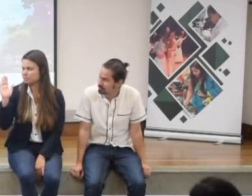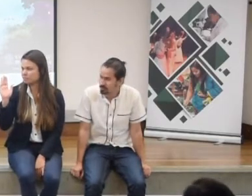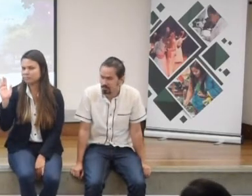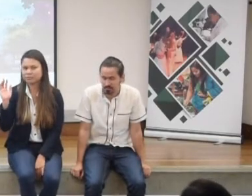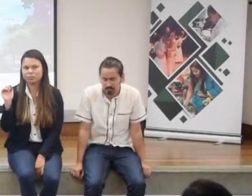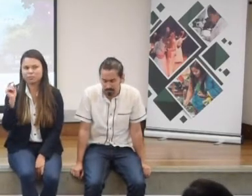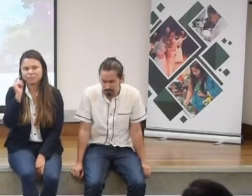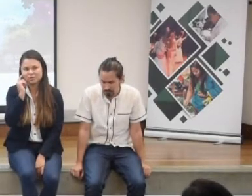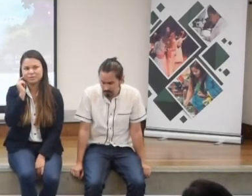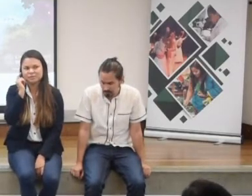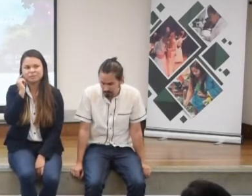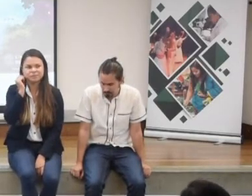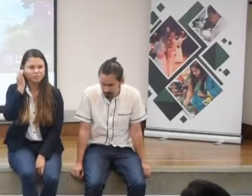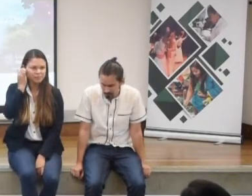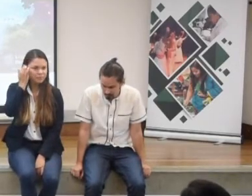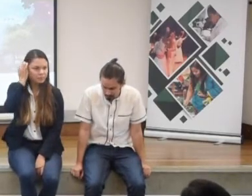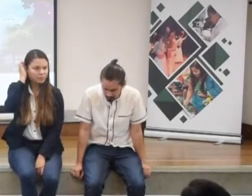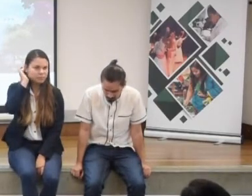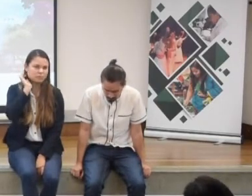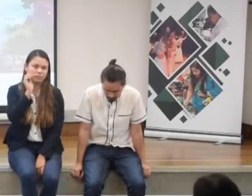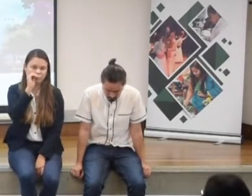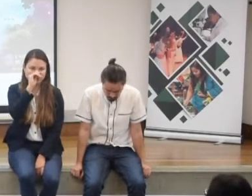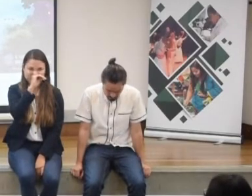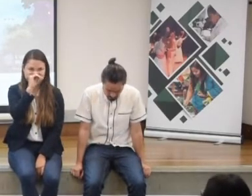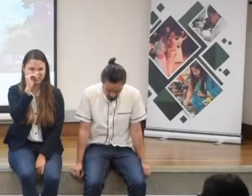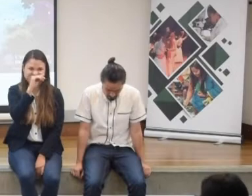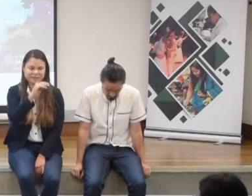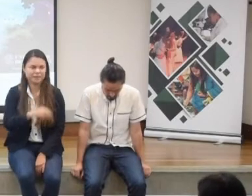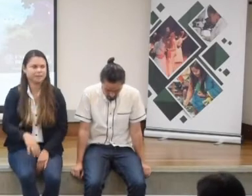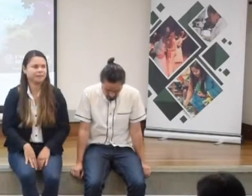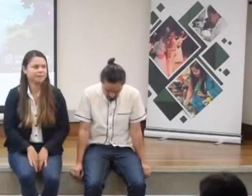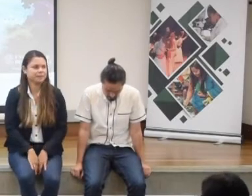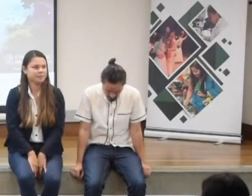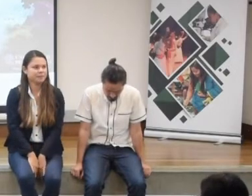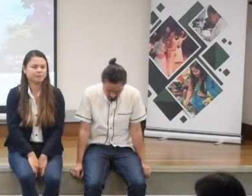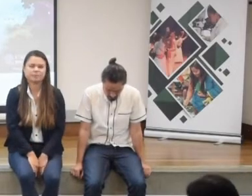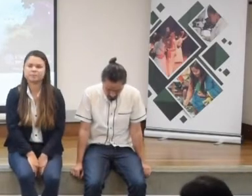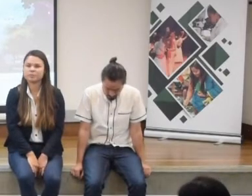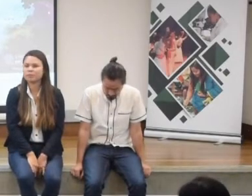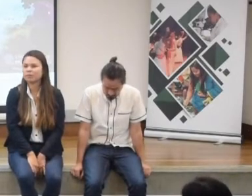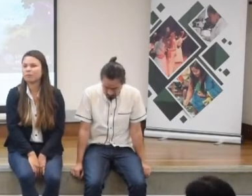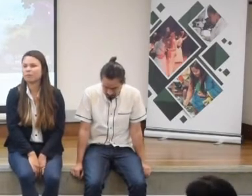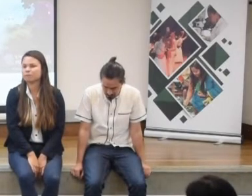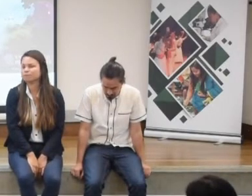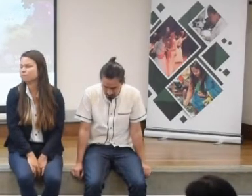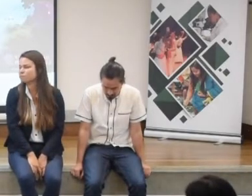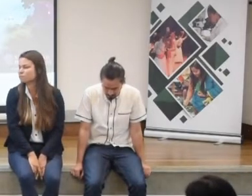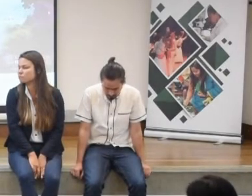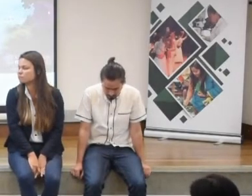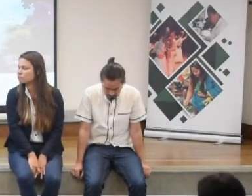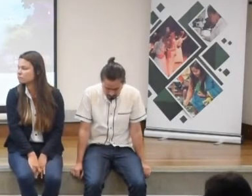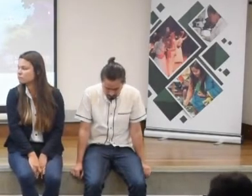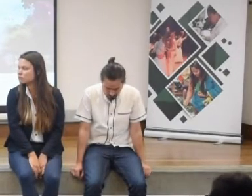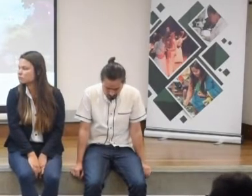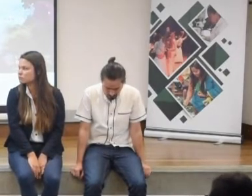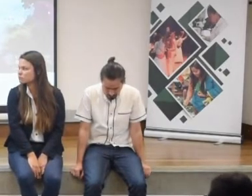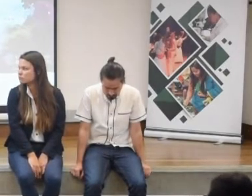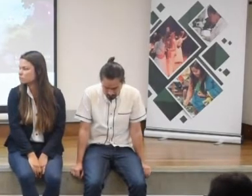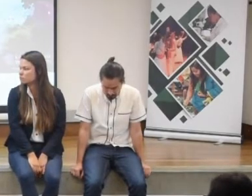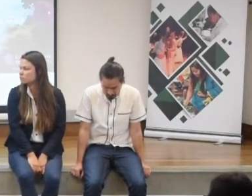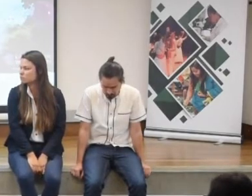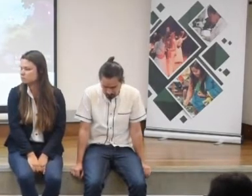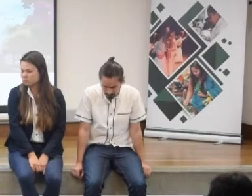como 25 personas y que la mayoría pueda participar y que en lo posible seamos